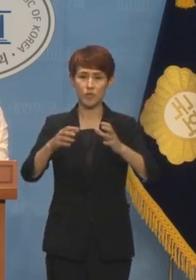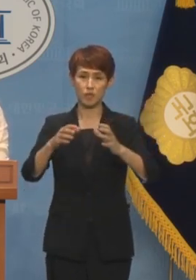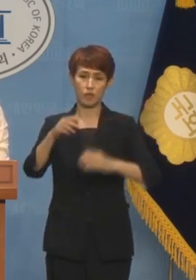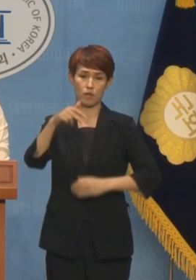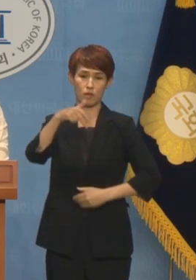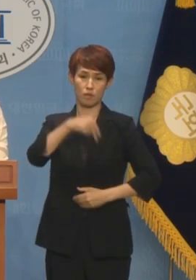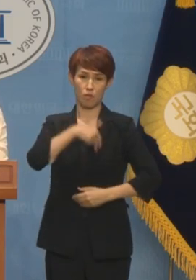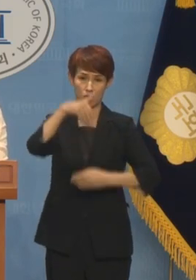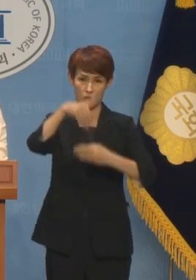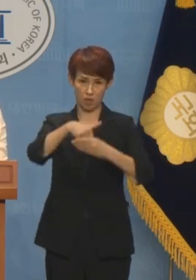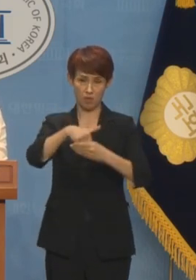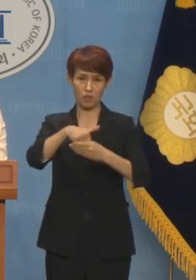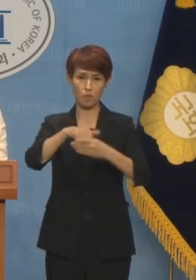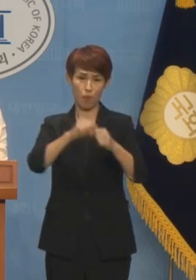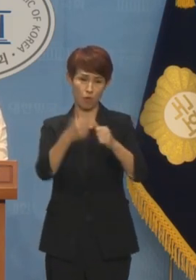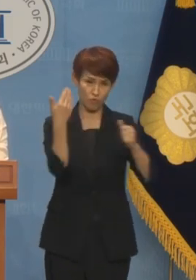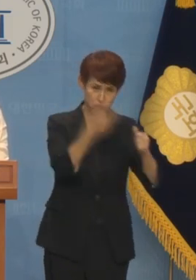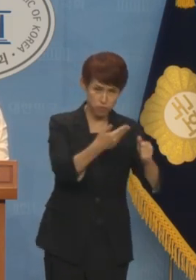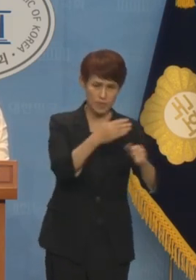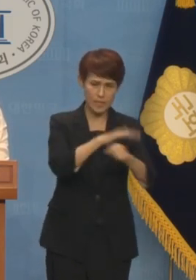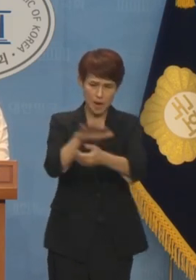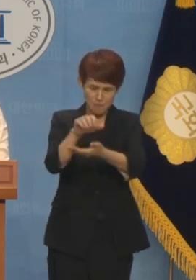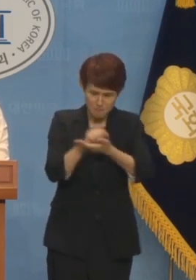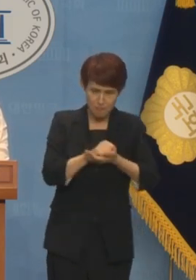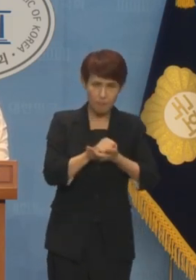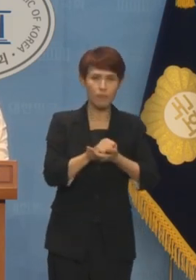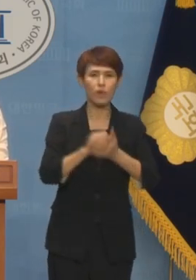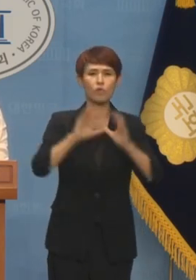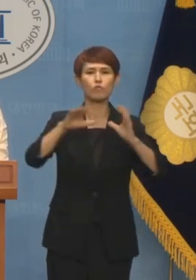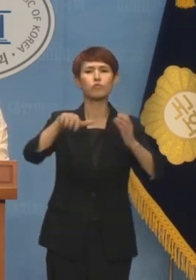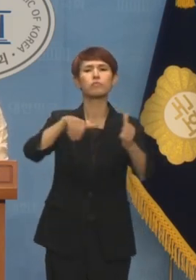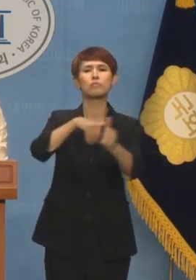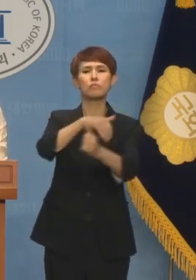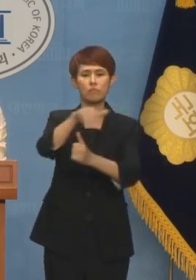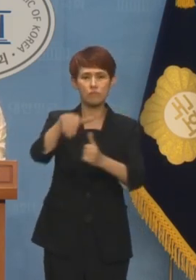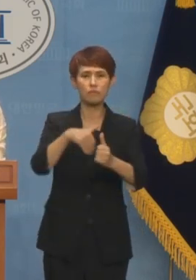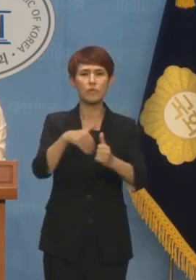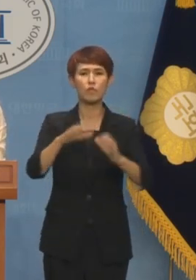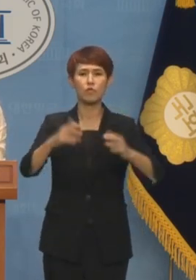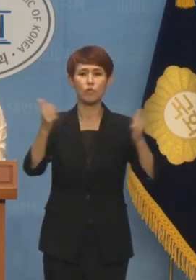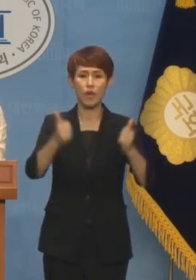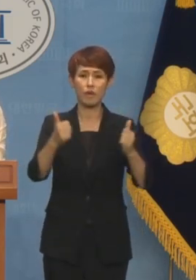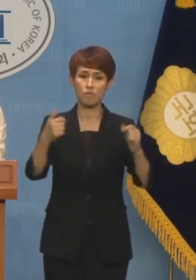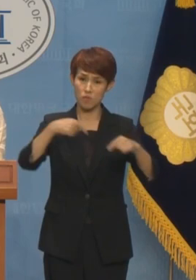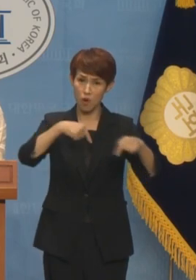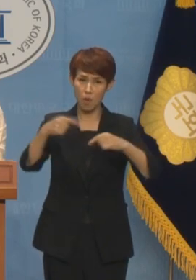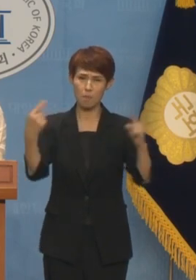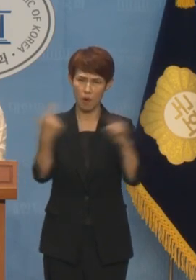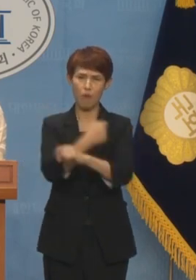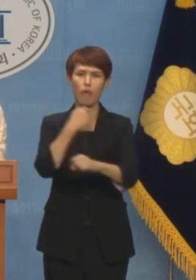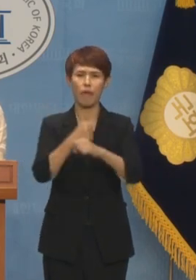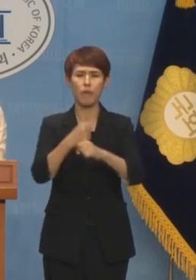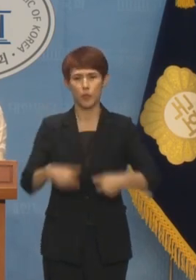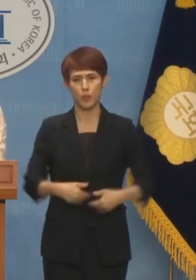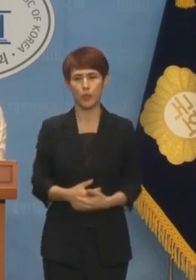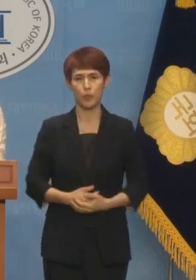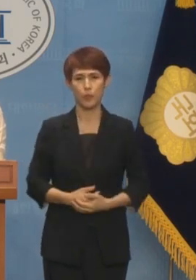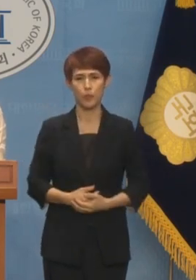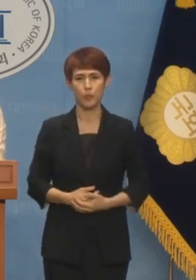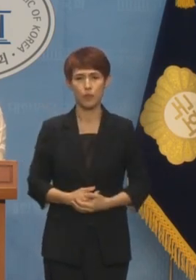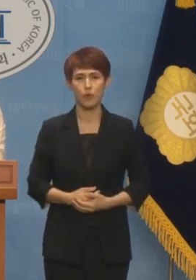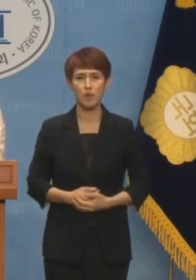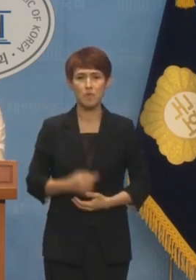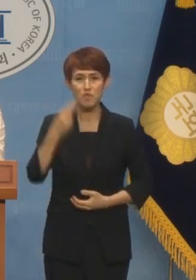읽고 국정 방향을 바꾸도록 보좌하는 것입니다. 미국 정부 인사의 발언을 가지고